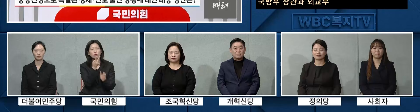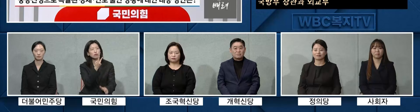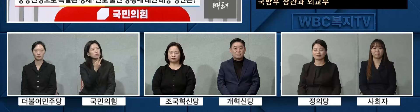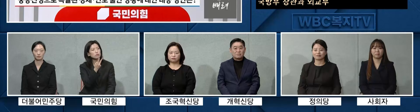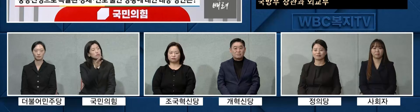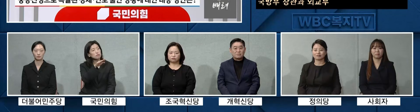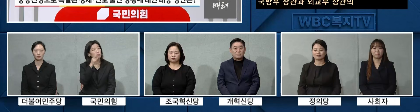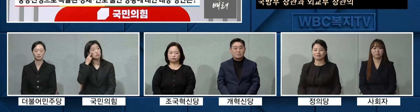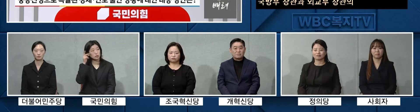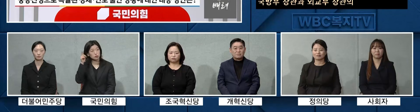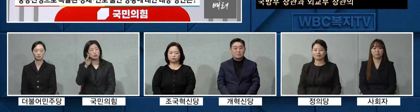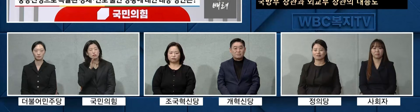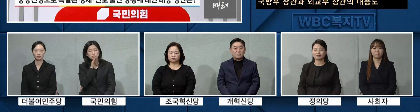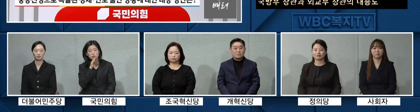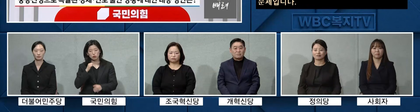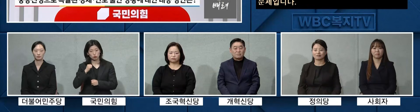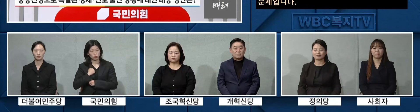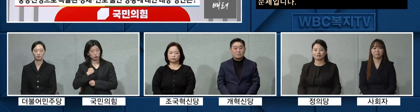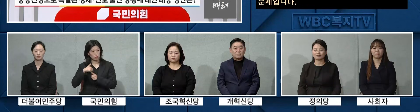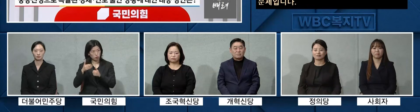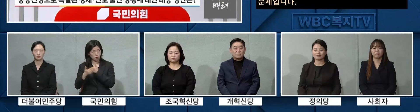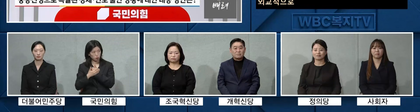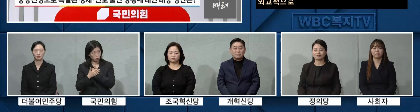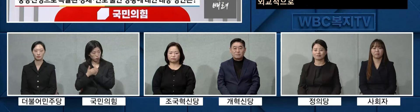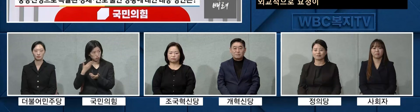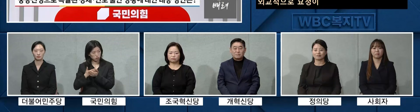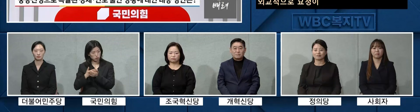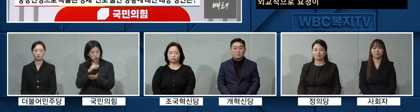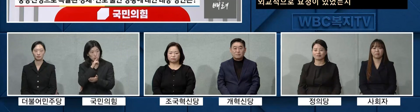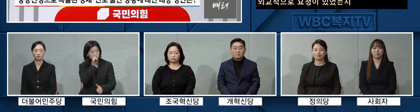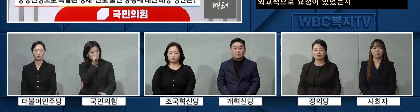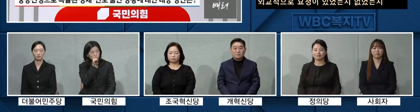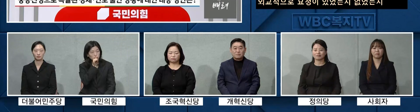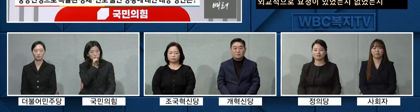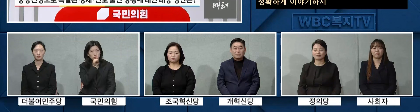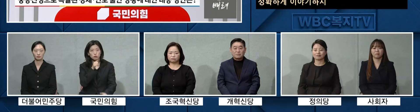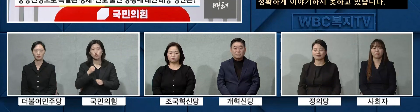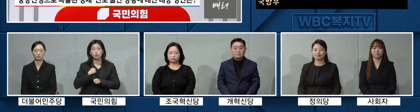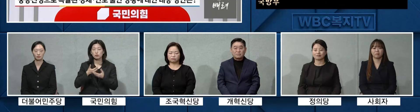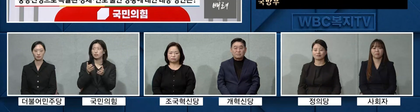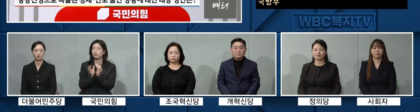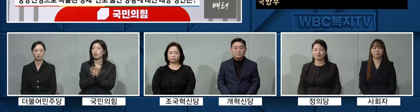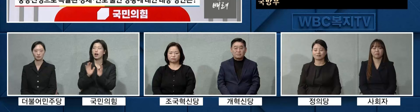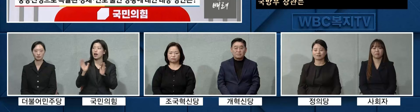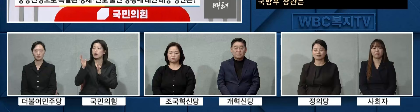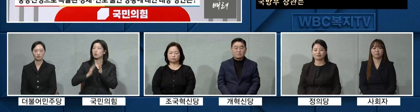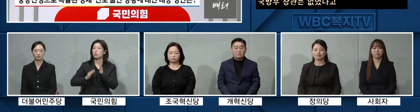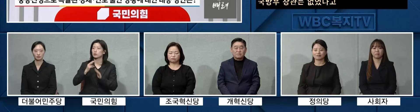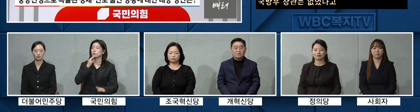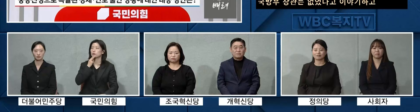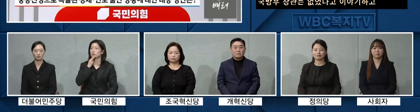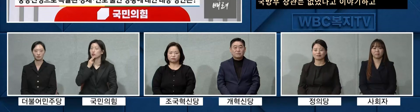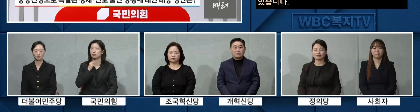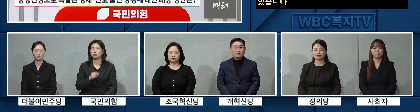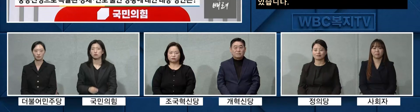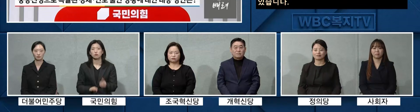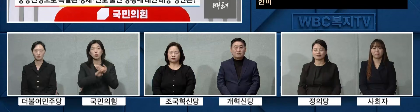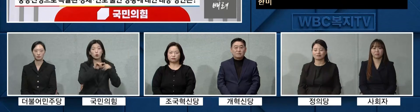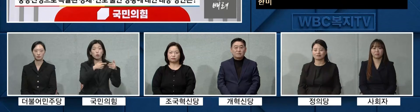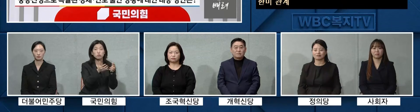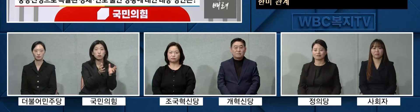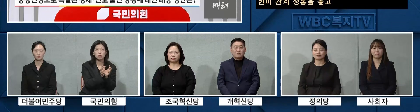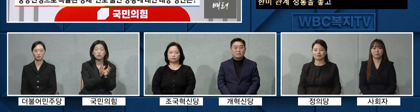없었는지를 정확하게 이야기하지 못하고 있습니다. 국방부 장관은 없었다고 이야기하고 있습니다. 한미 관계 전통을 놓고 봤을 때 이러한